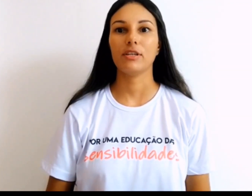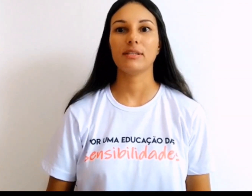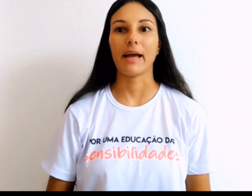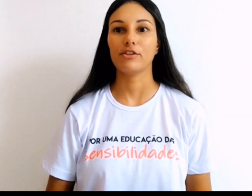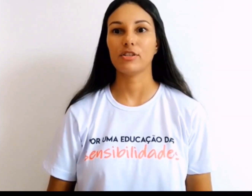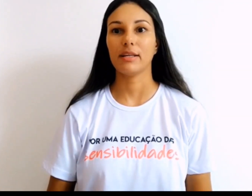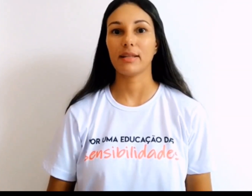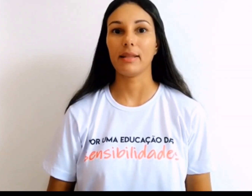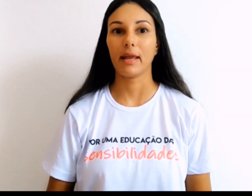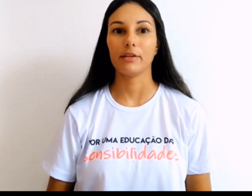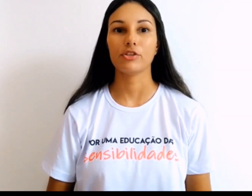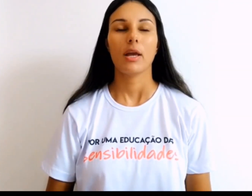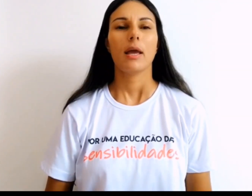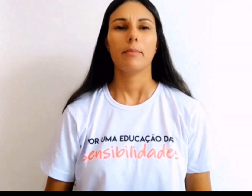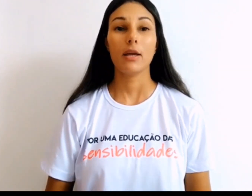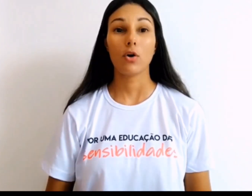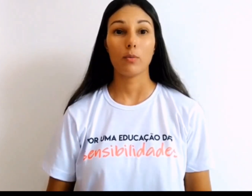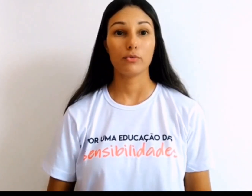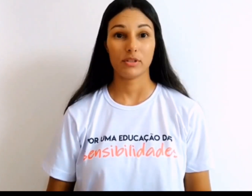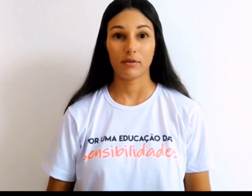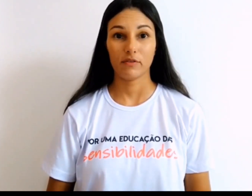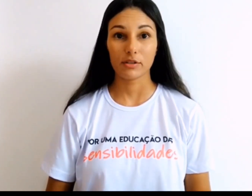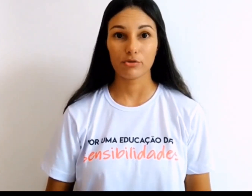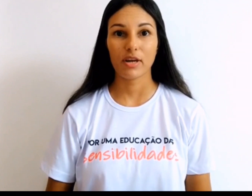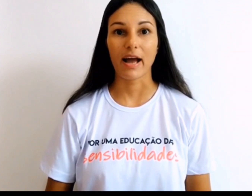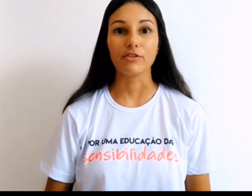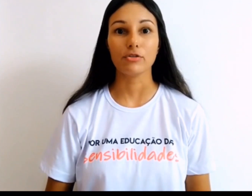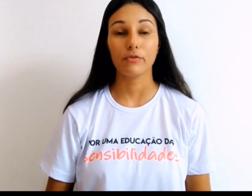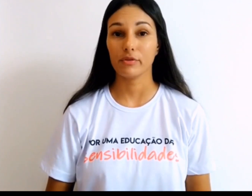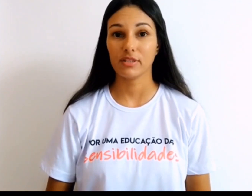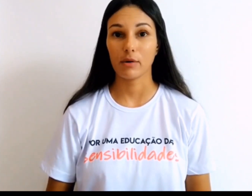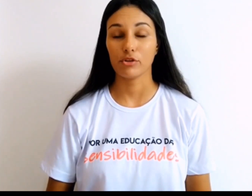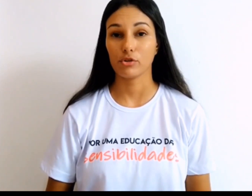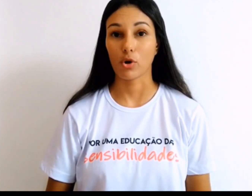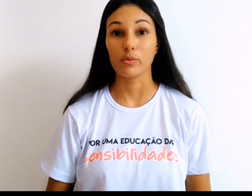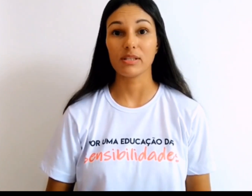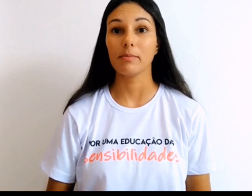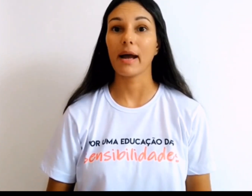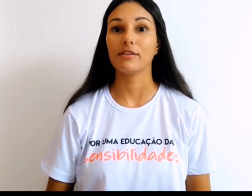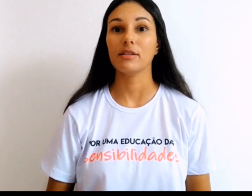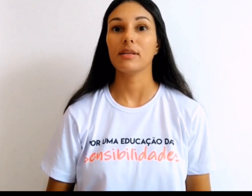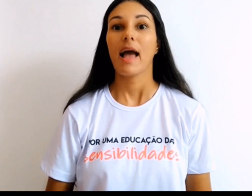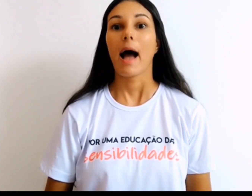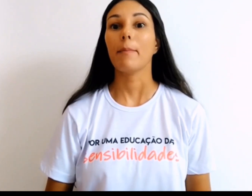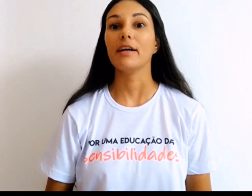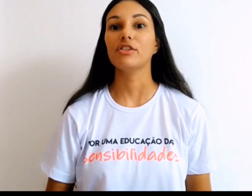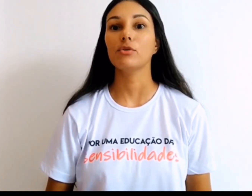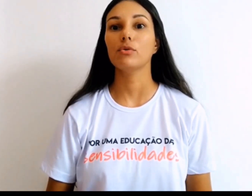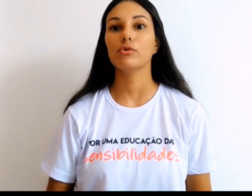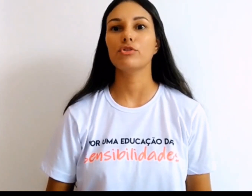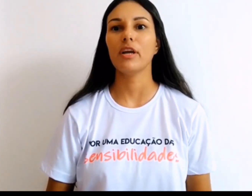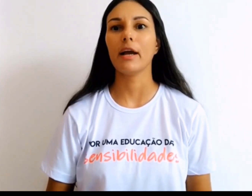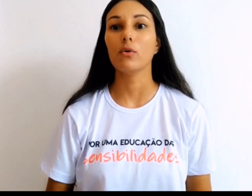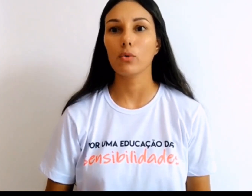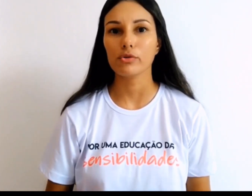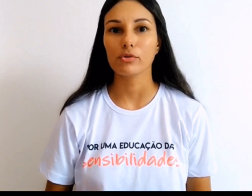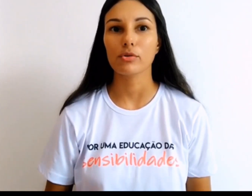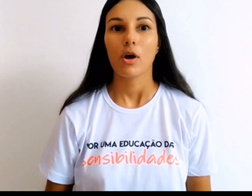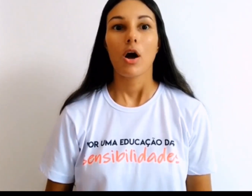em sites da internet, bem como no serviço de radiodifusão de sons e imagens a partir do uso de recursos